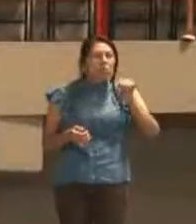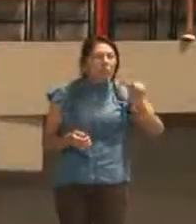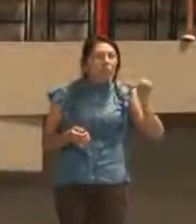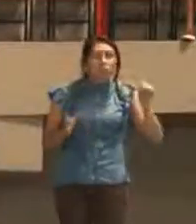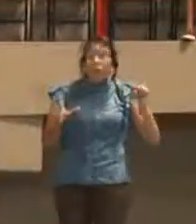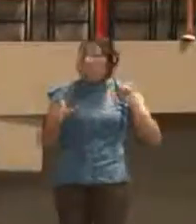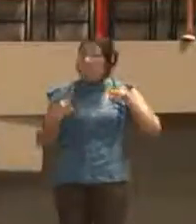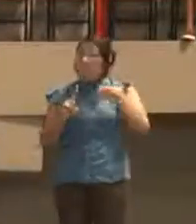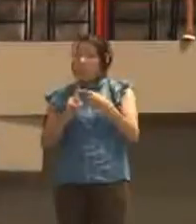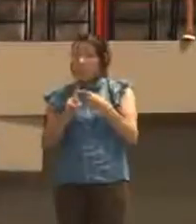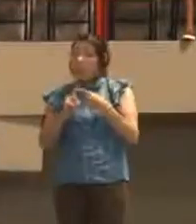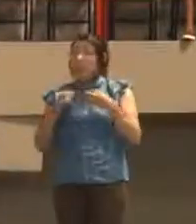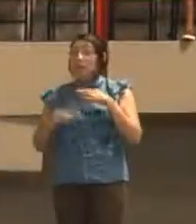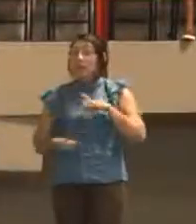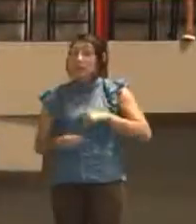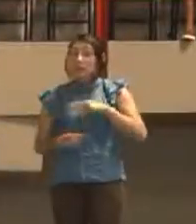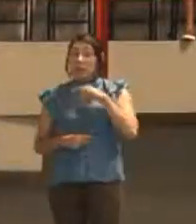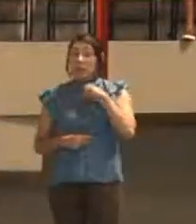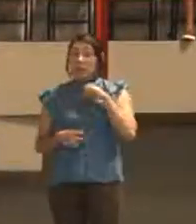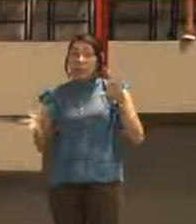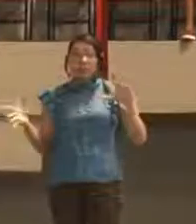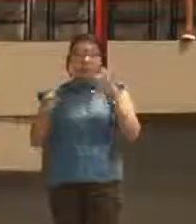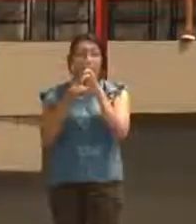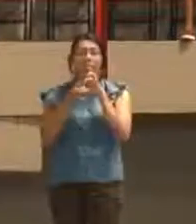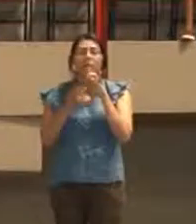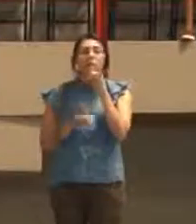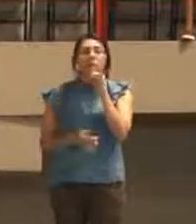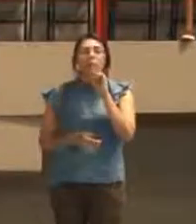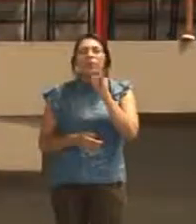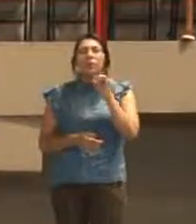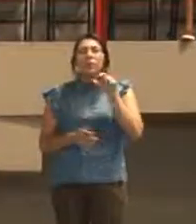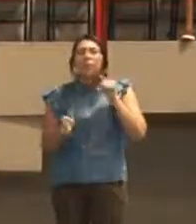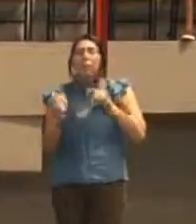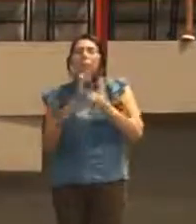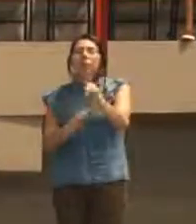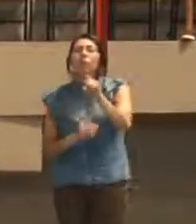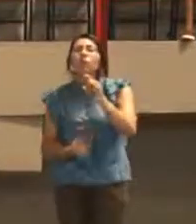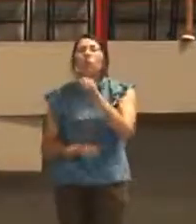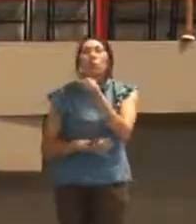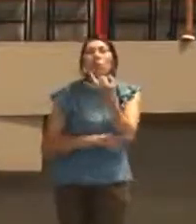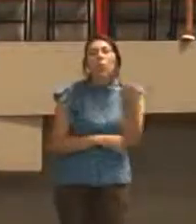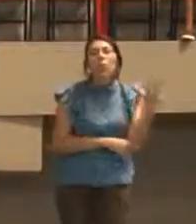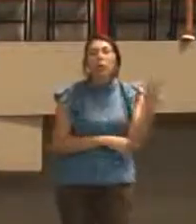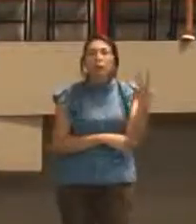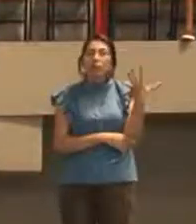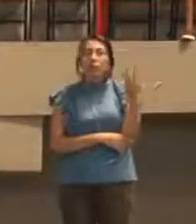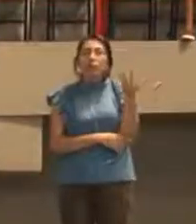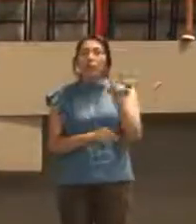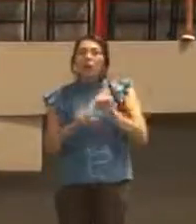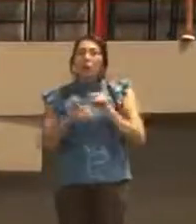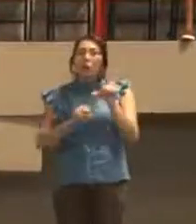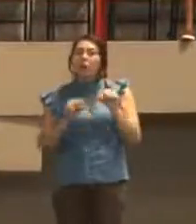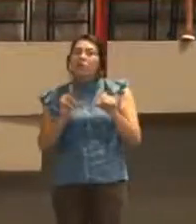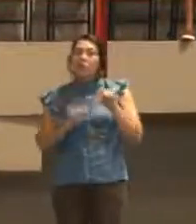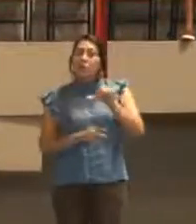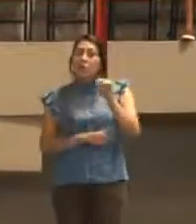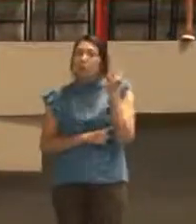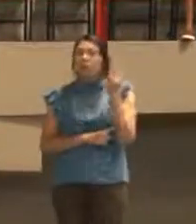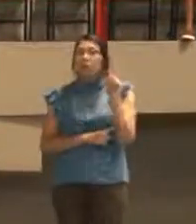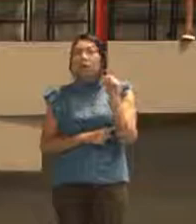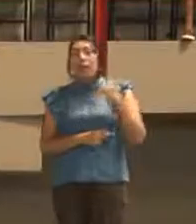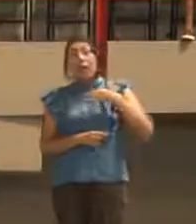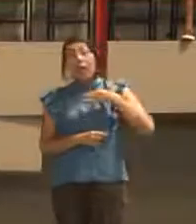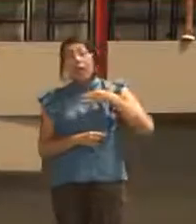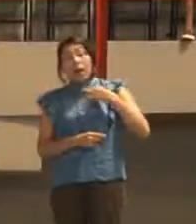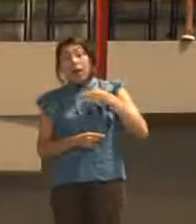camisas. Se a pergunta for assim: quantas opções eu tenho para escolher uma calça e uma camisa? Então olha como tem um detalhezinho aí,